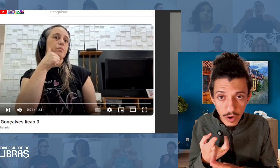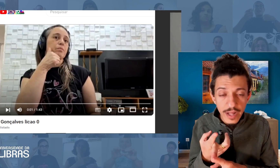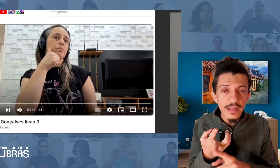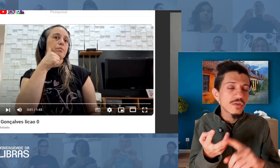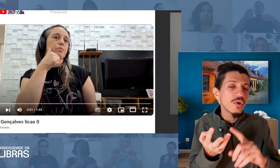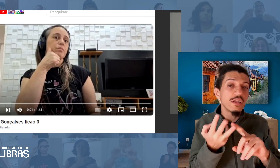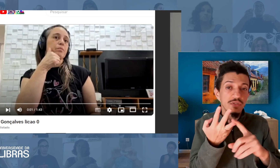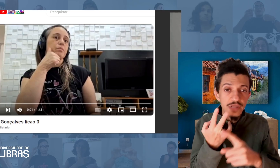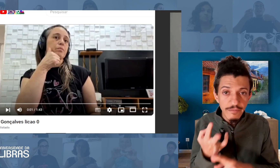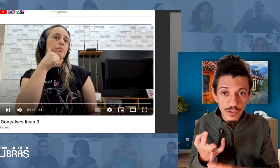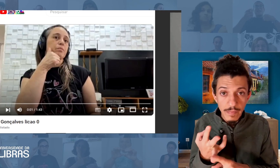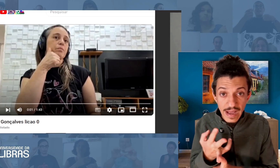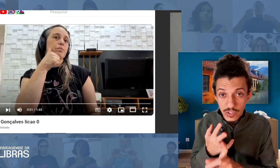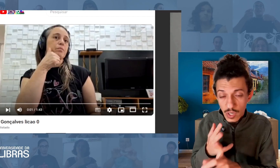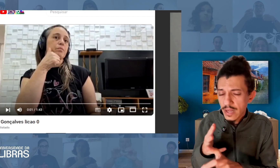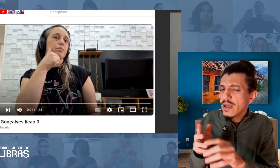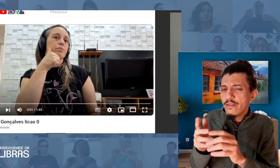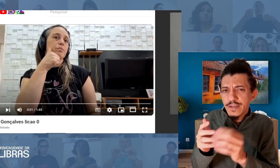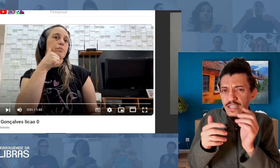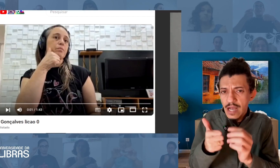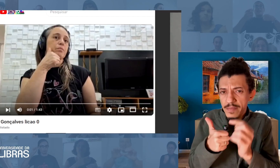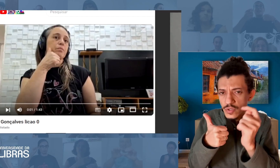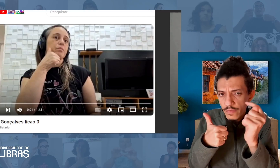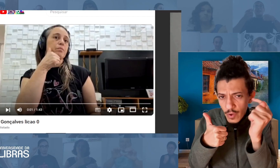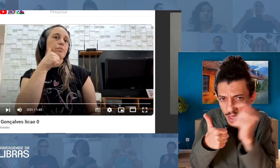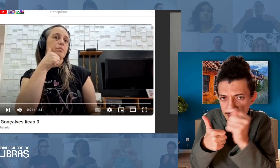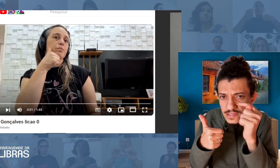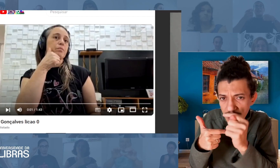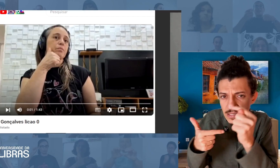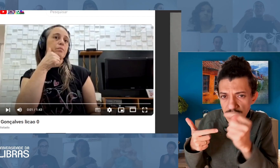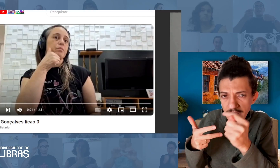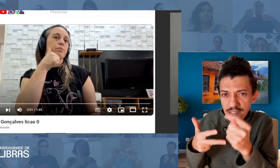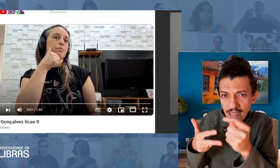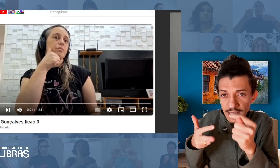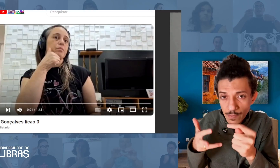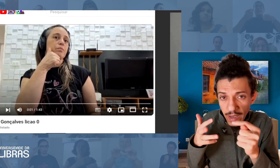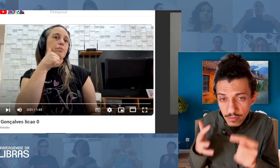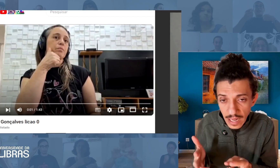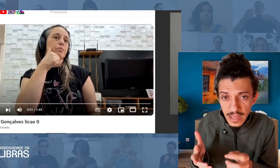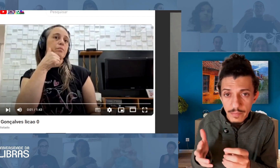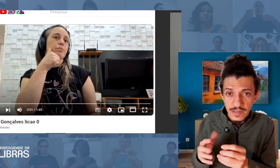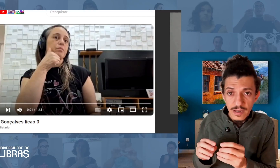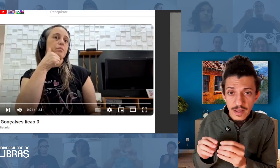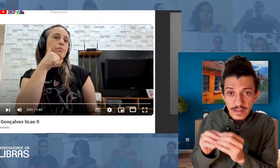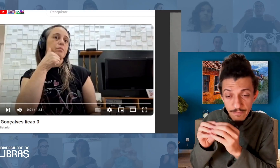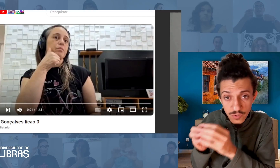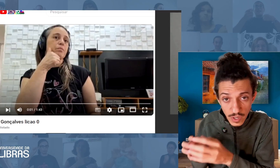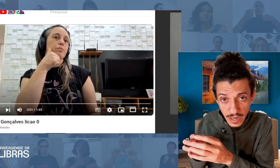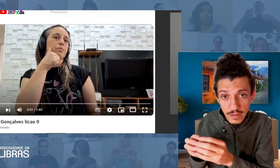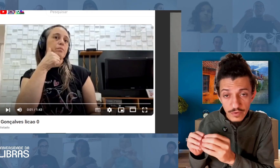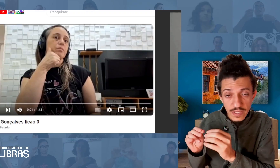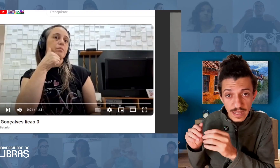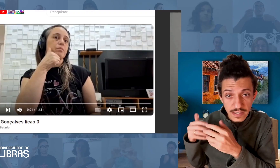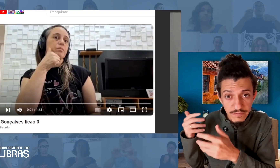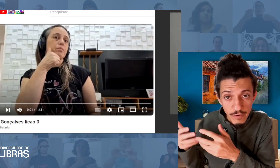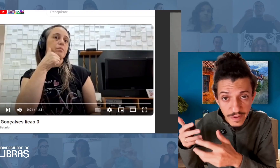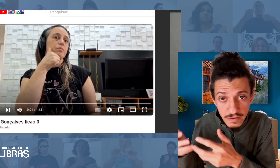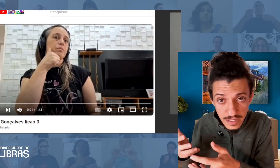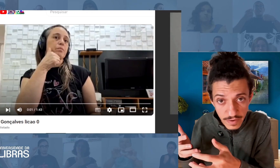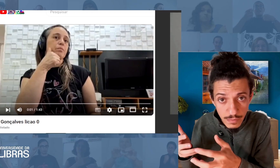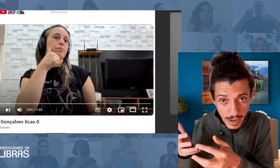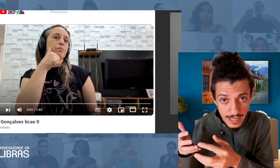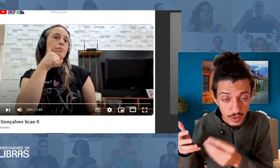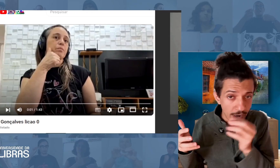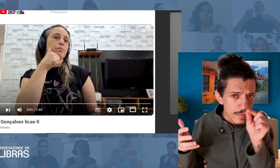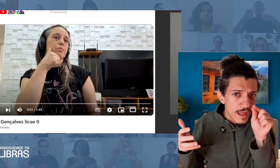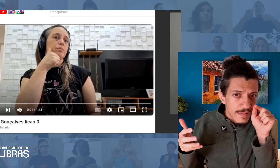dar orientações, vou te dar feedbacks. Olha, você já absorveu esse aspecto da Libras. Está funcionando, você está desenvolvendo cada